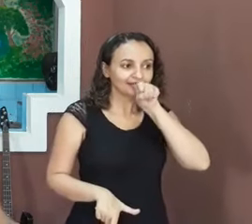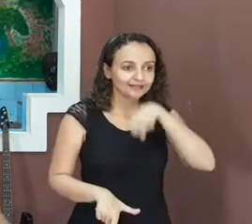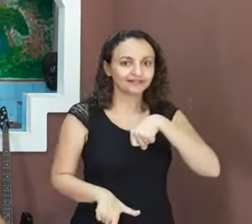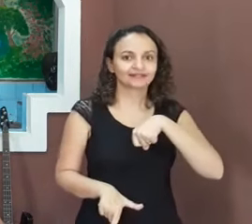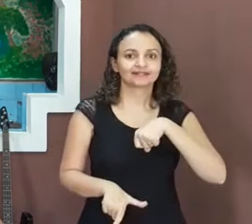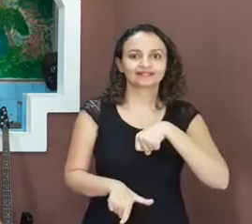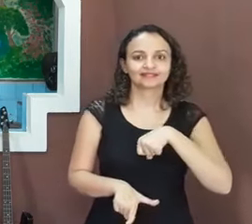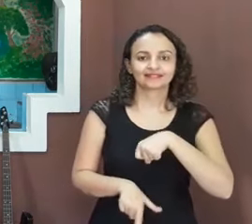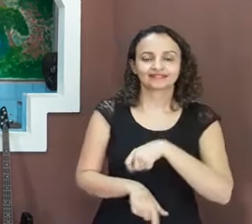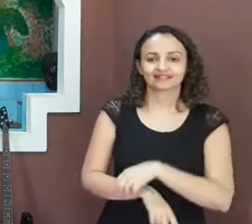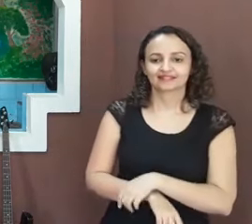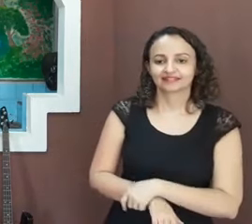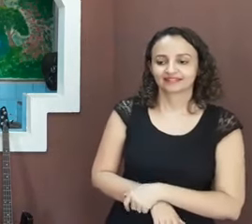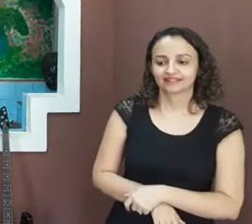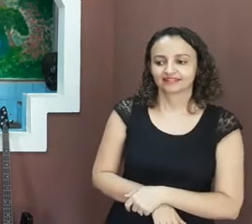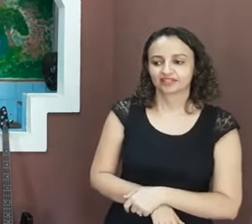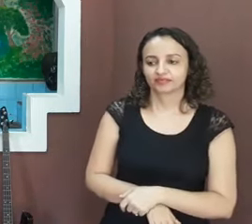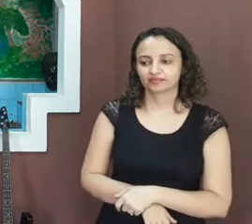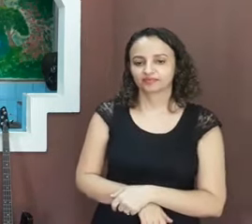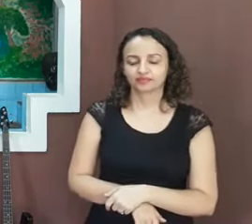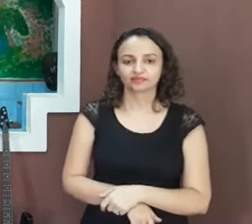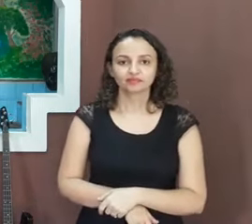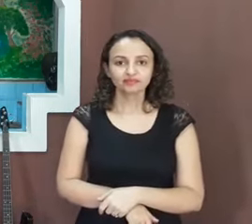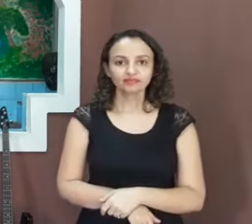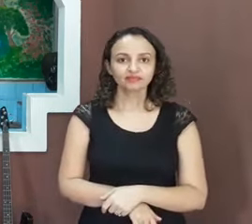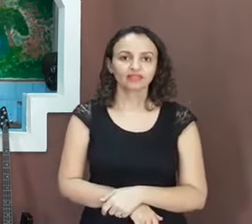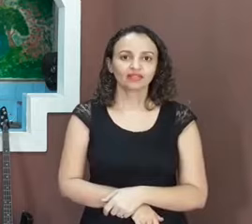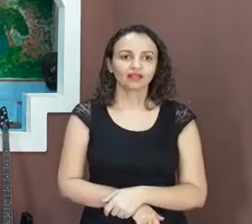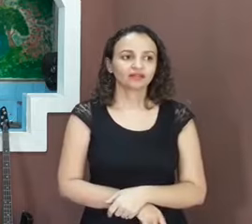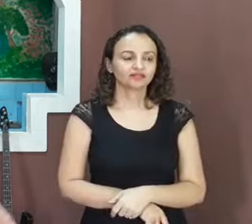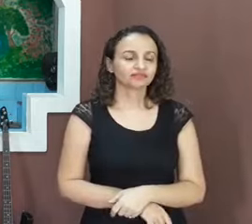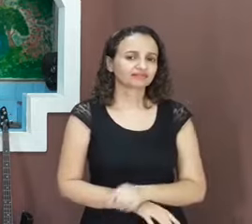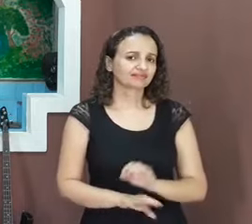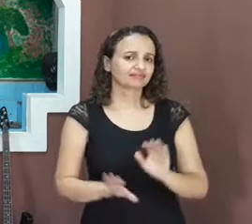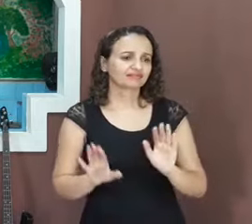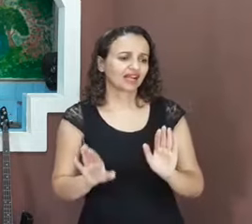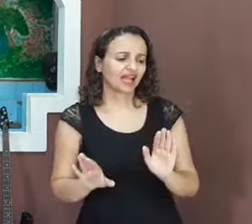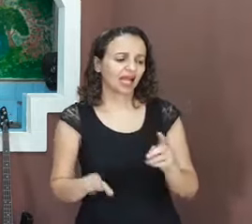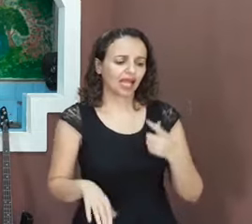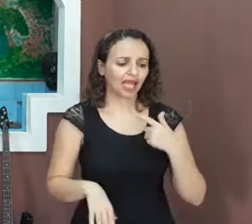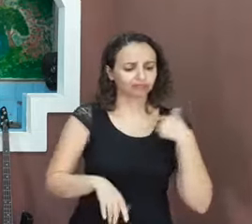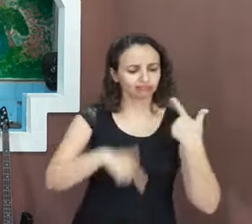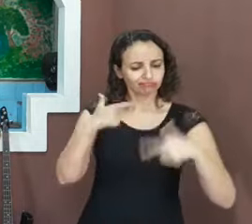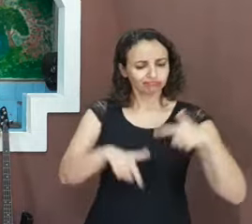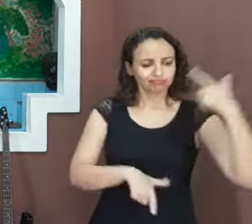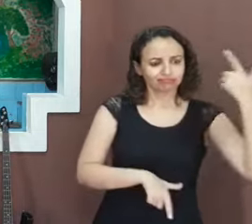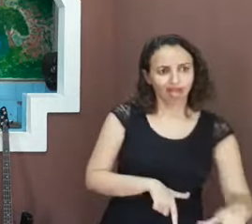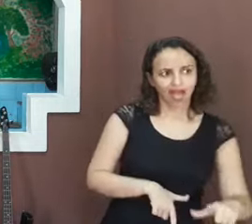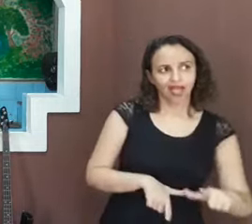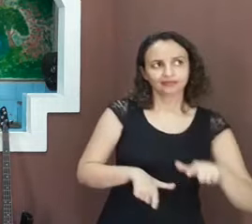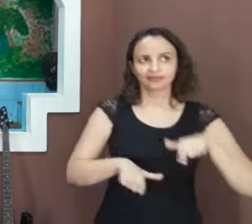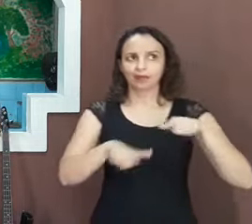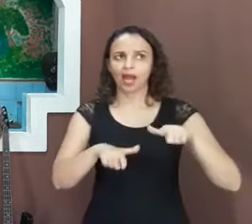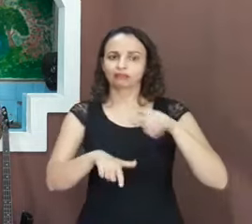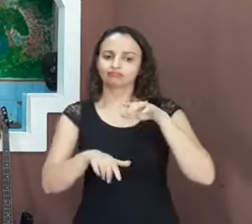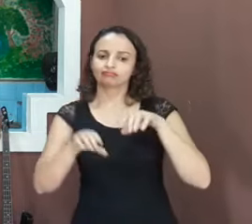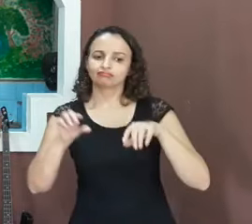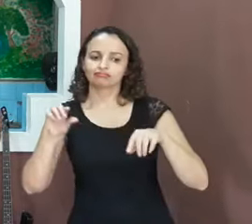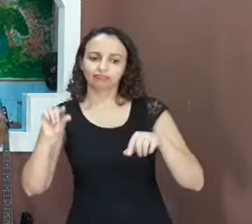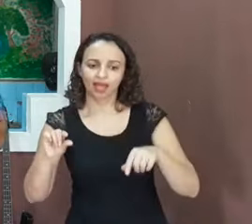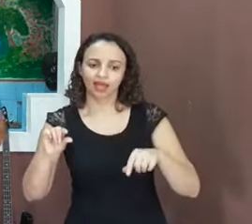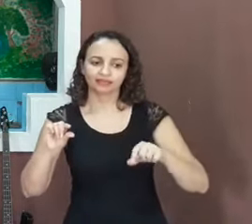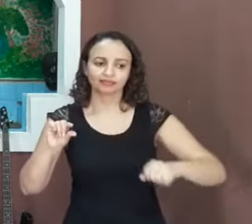aí. É isso, meus irmãos. Ah, não, mas eu trabalho mais ou trabalho menos? Aí é outra história, a Bíblia não falou.